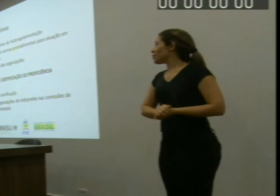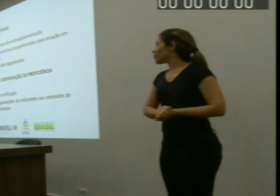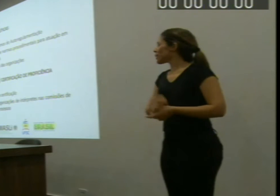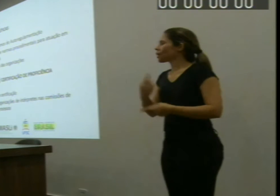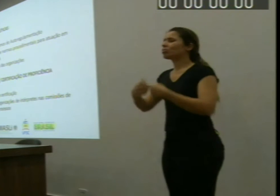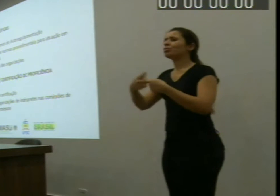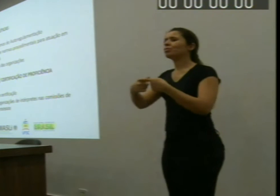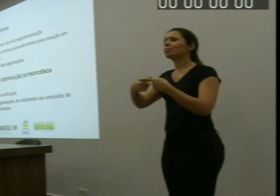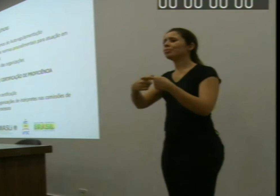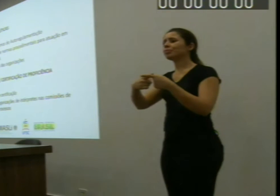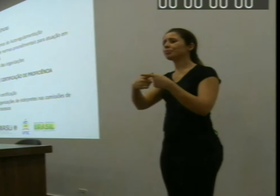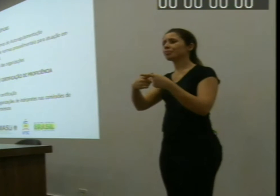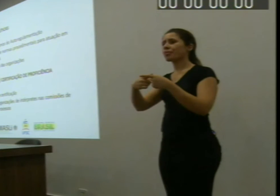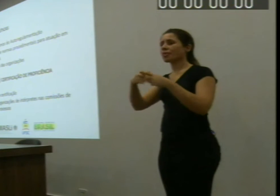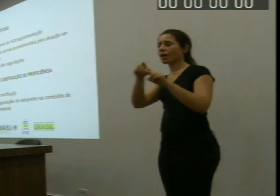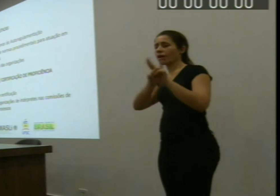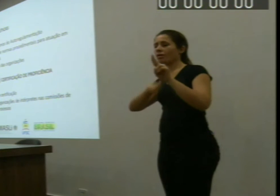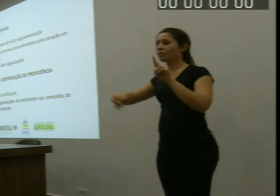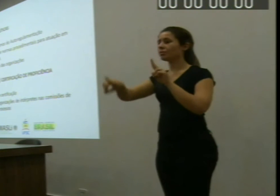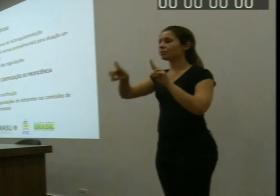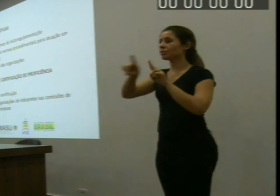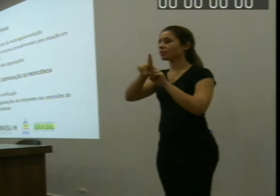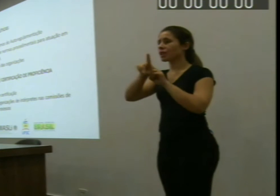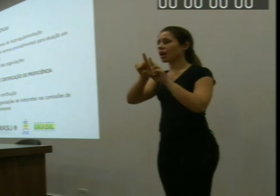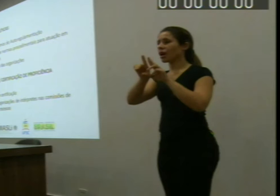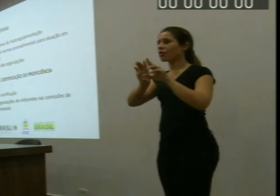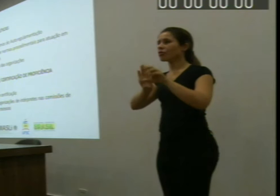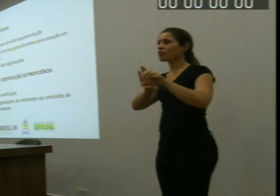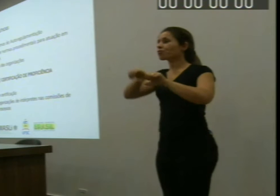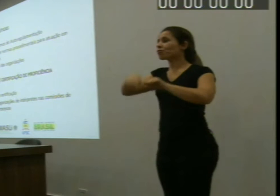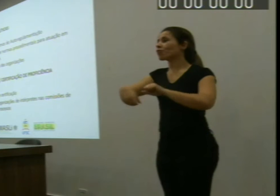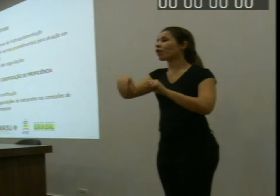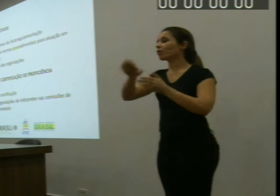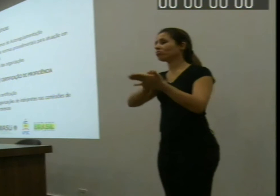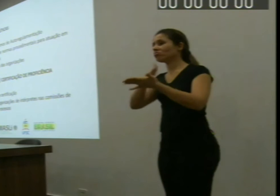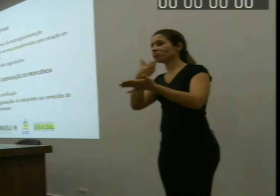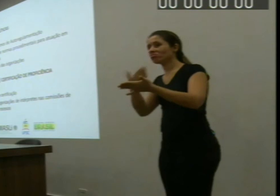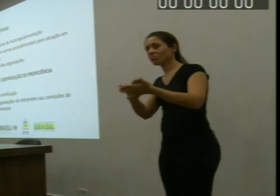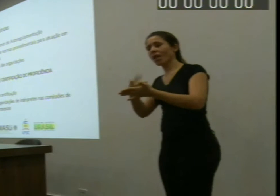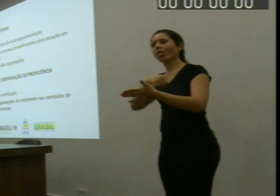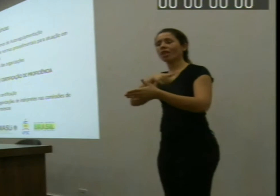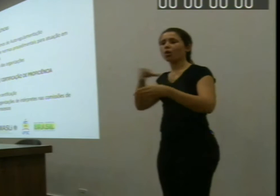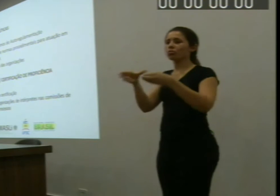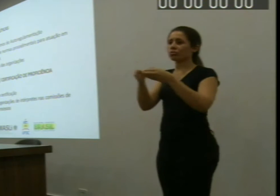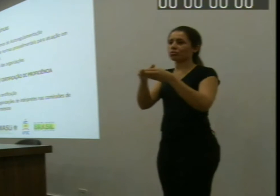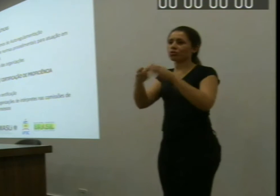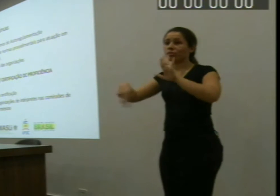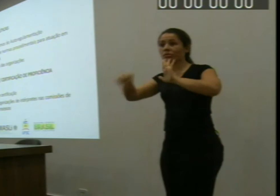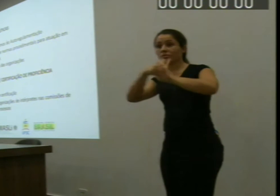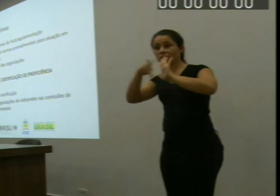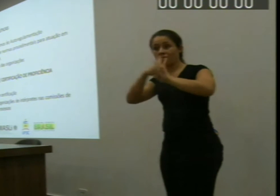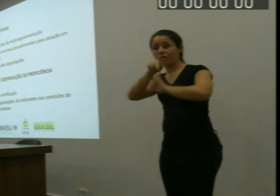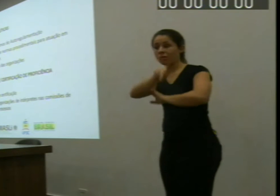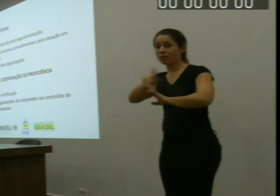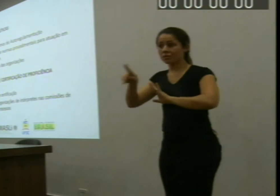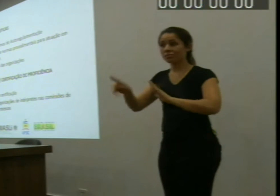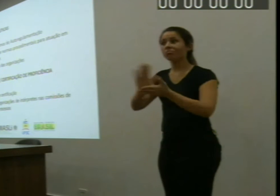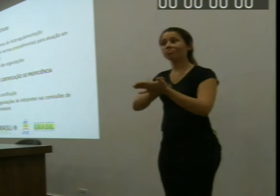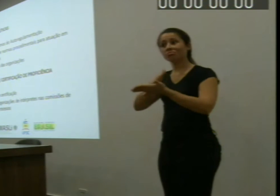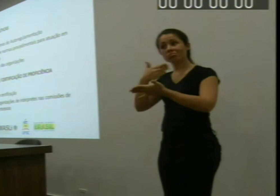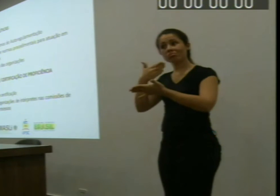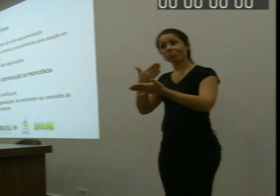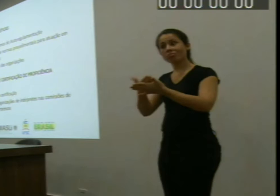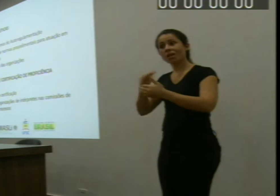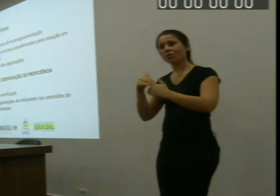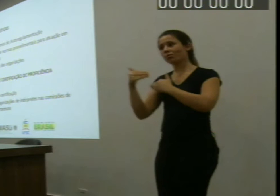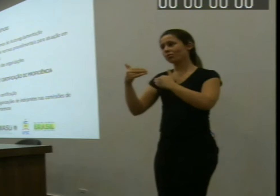UFGD que forma intérpretes que tem um quadro de professores um quadro de professores que são intérpretes de carreira de